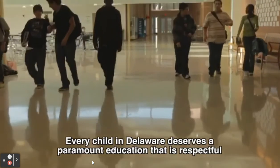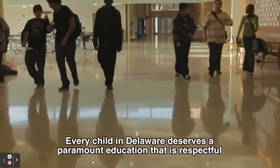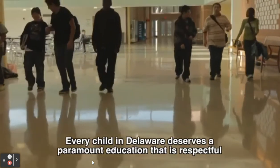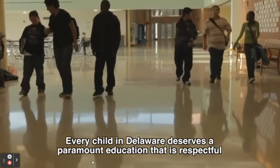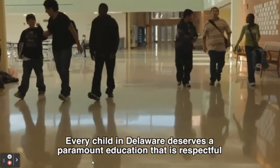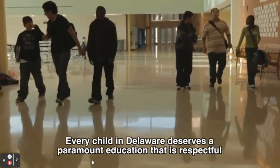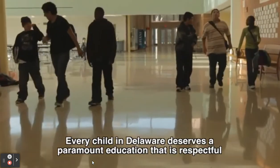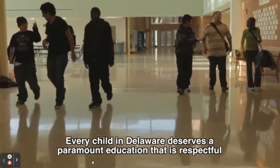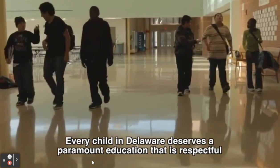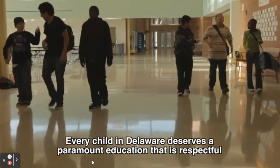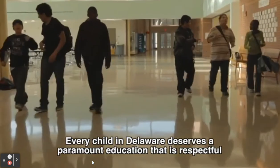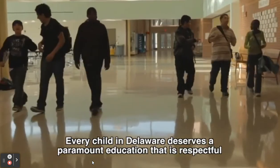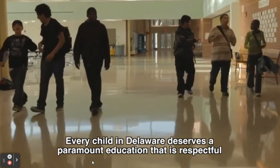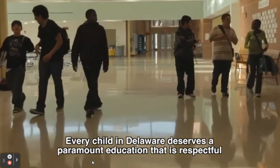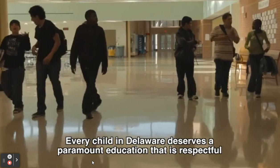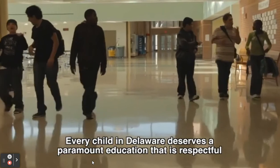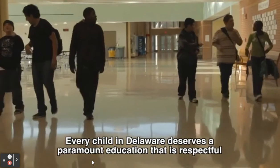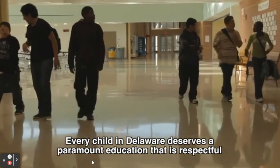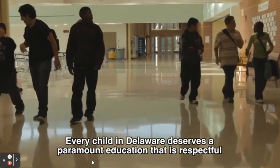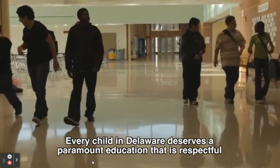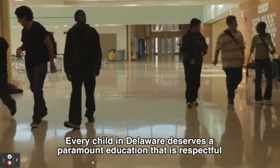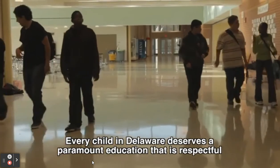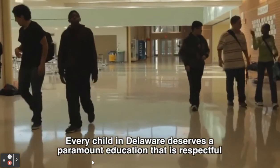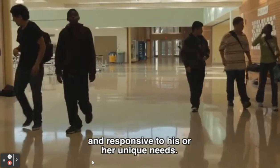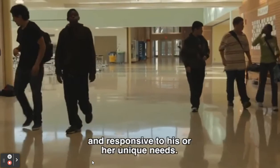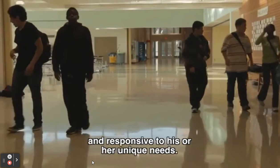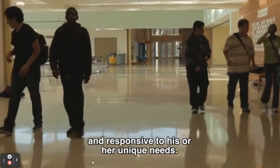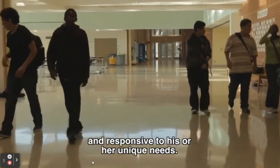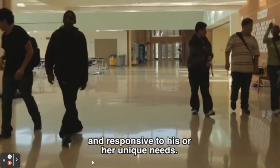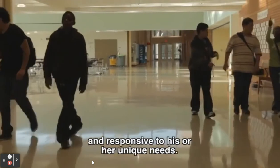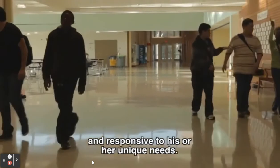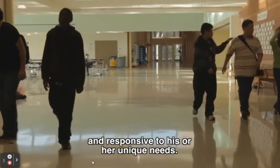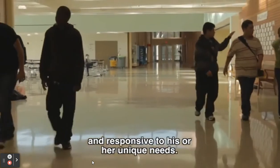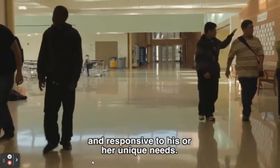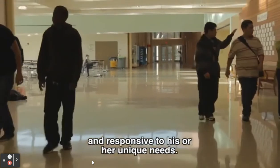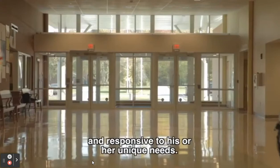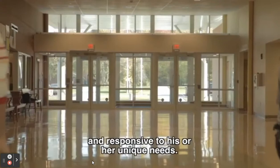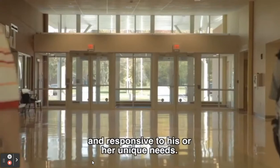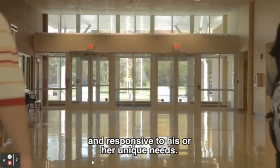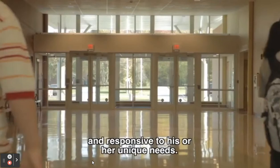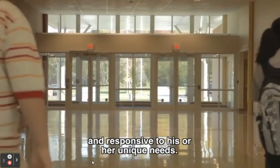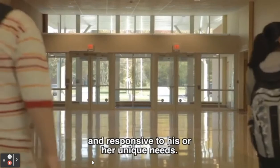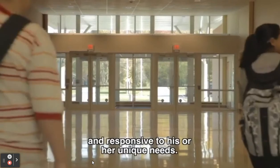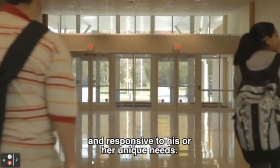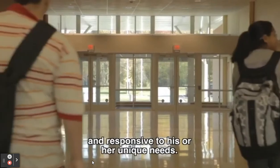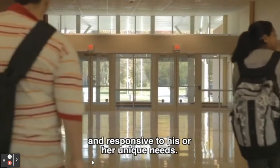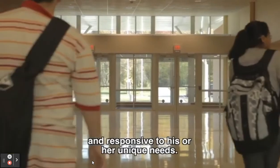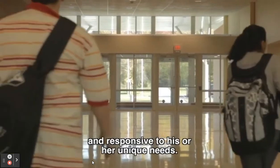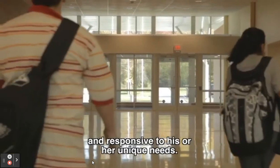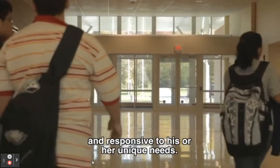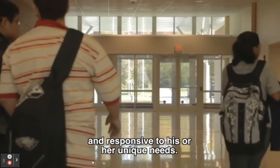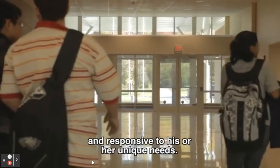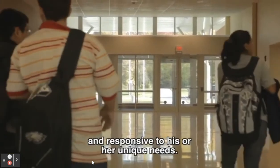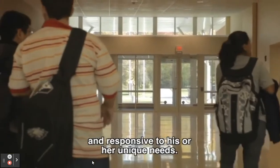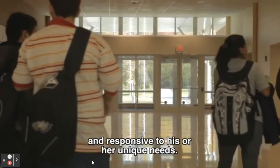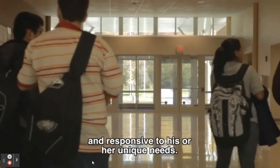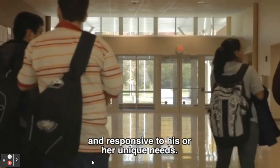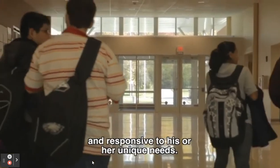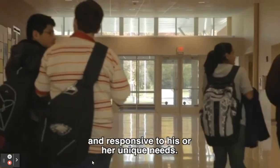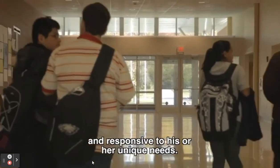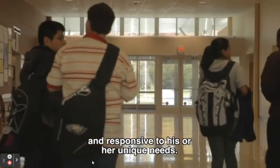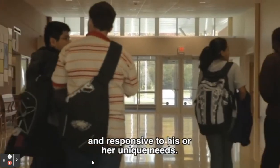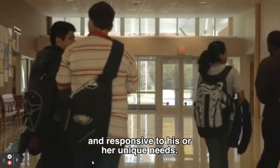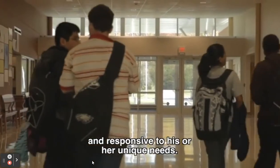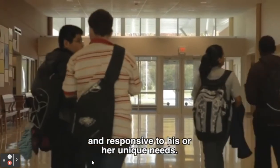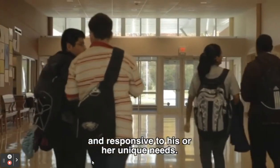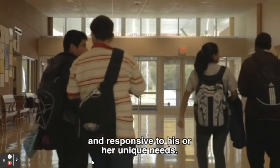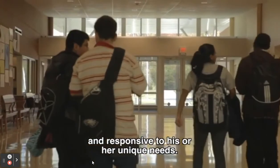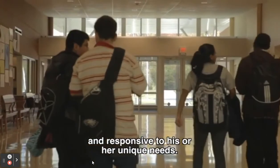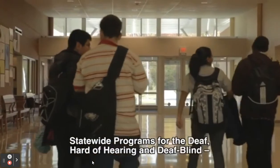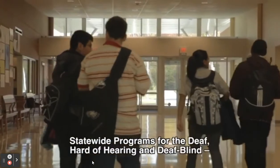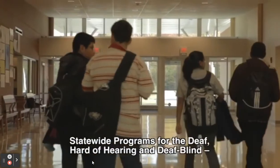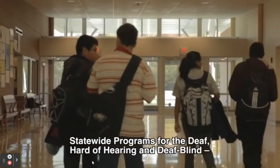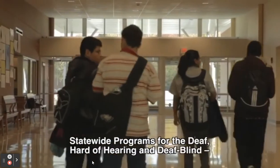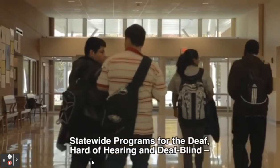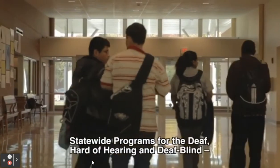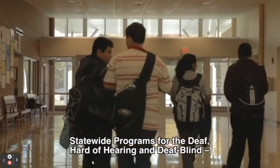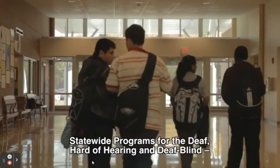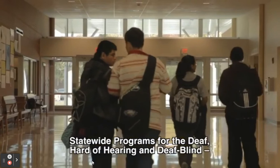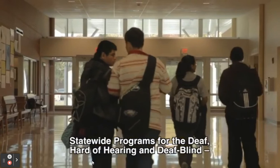y responde a las necesidades únicas del estudiante. Programas estatales para sordos y sordos ciegos